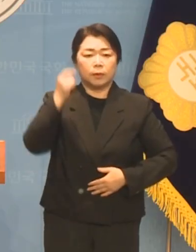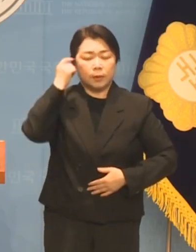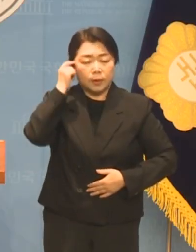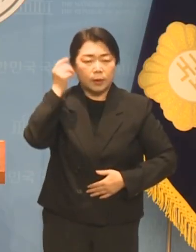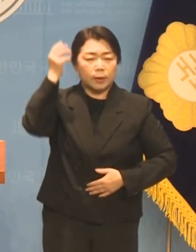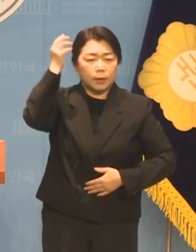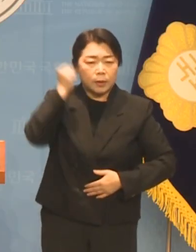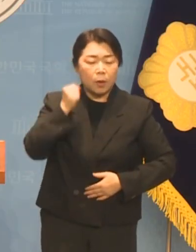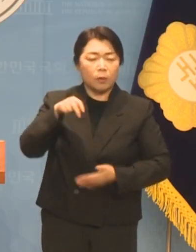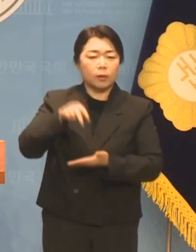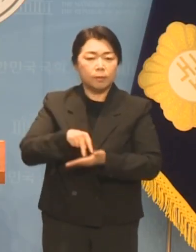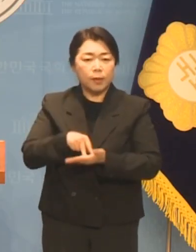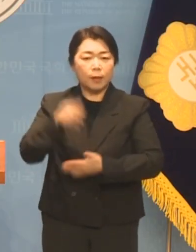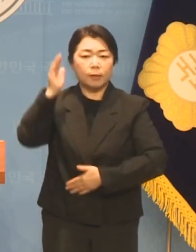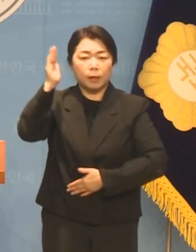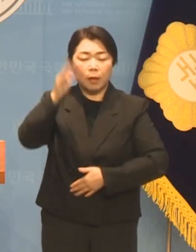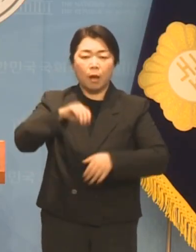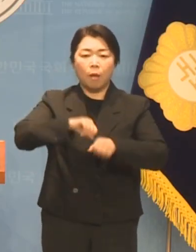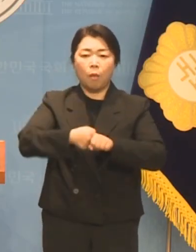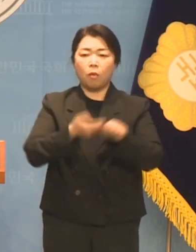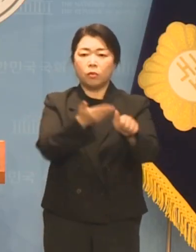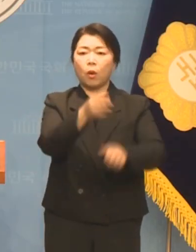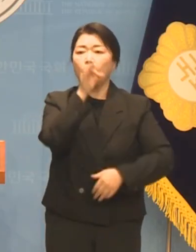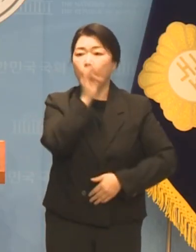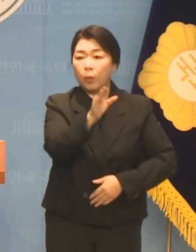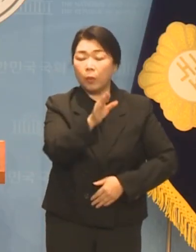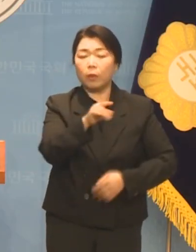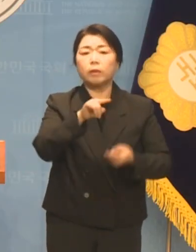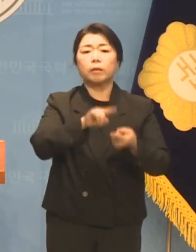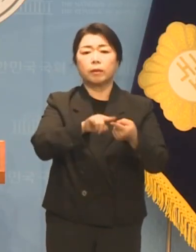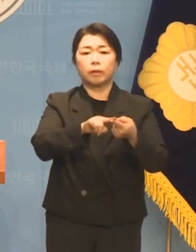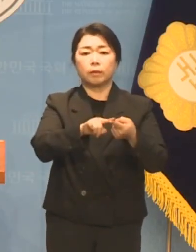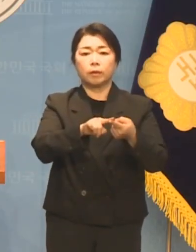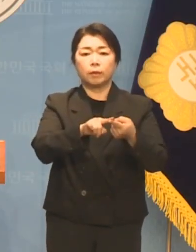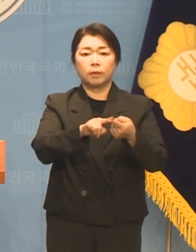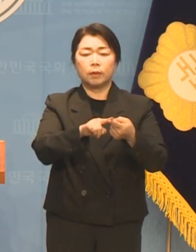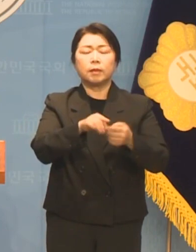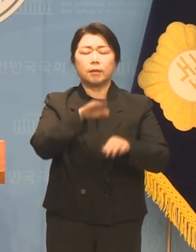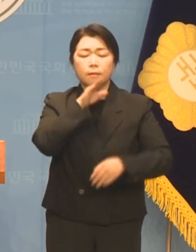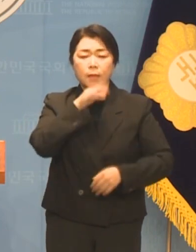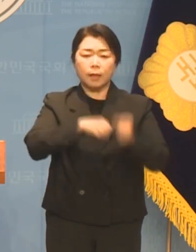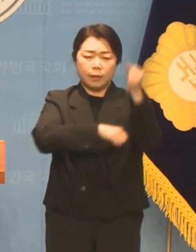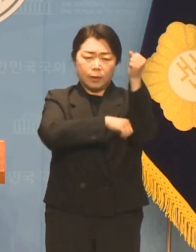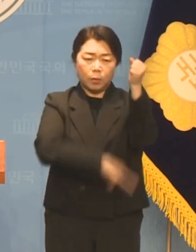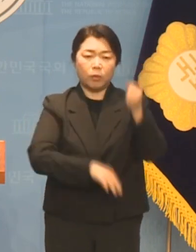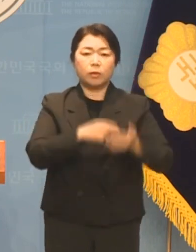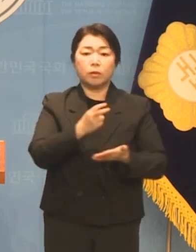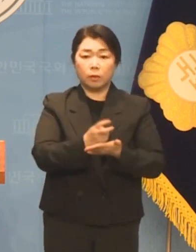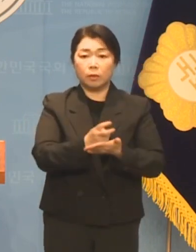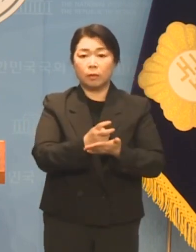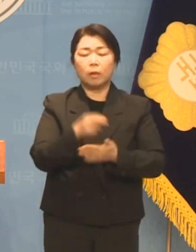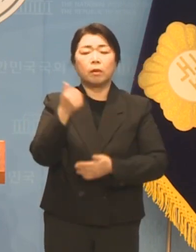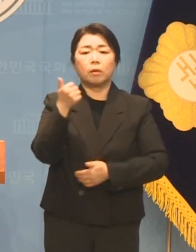기억, 의견은 처벌 대상으로 하지 않는다는 기초적인 법리 위반,